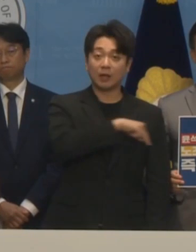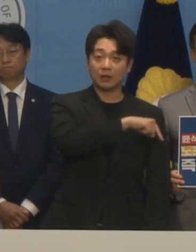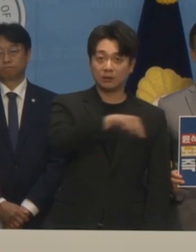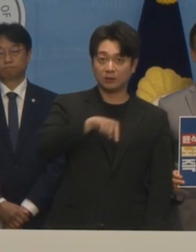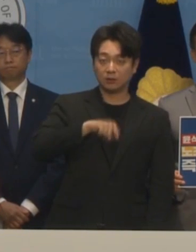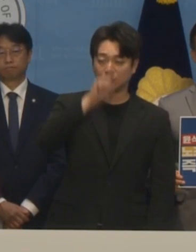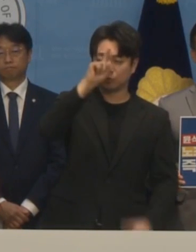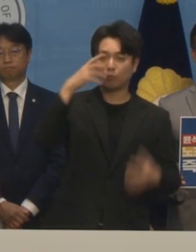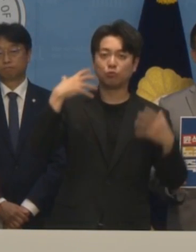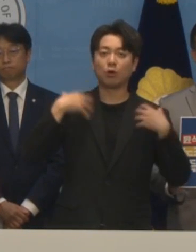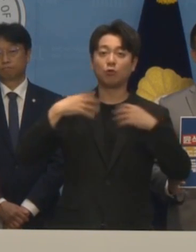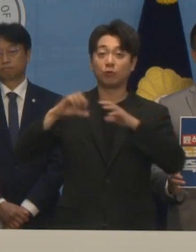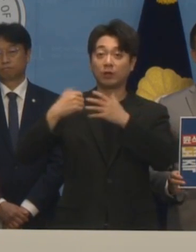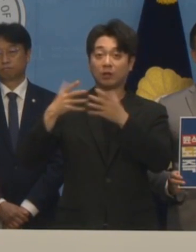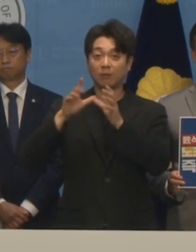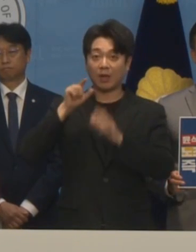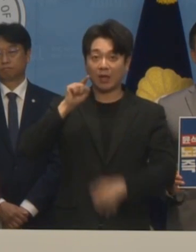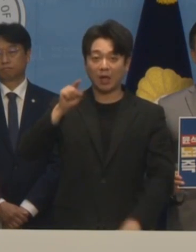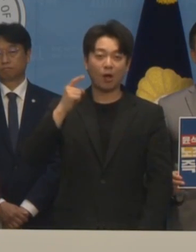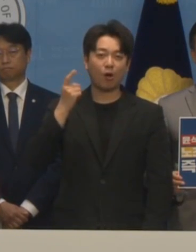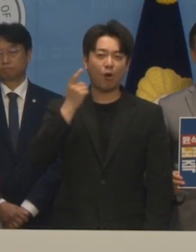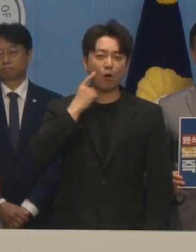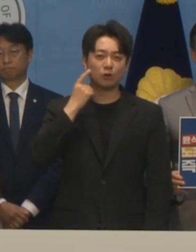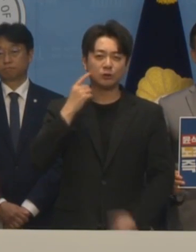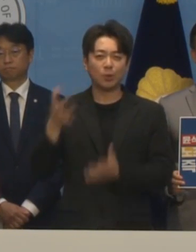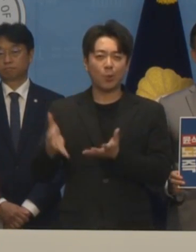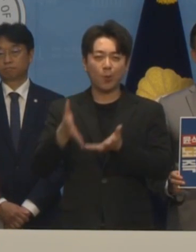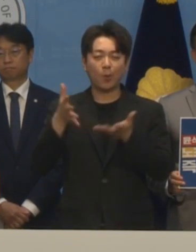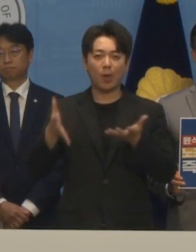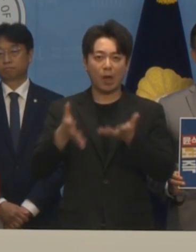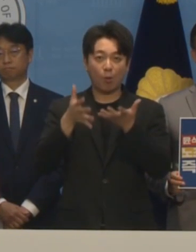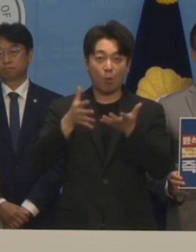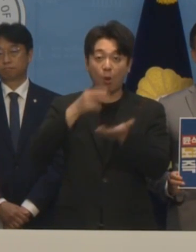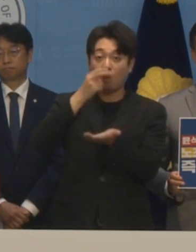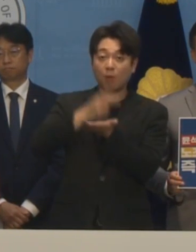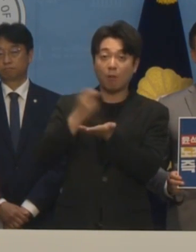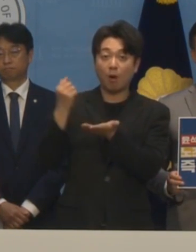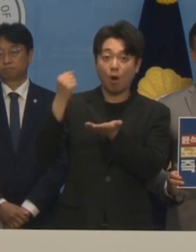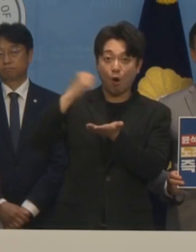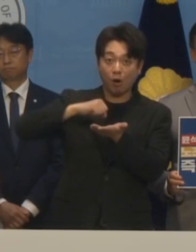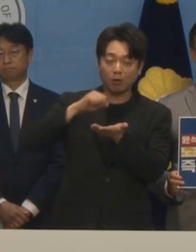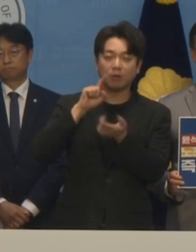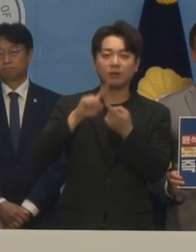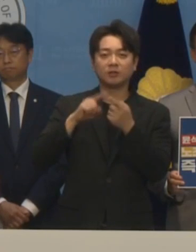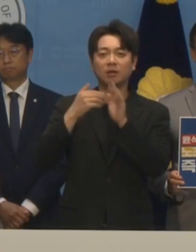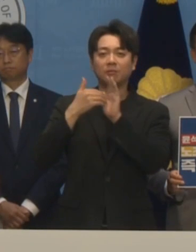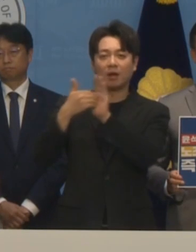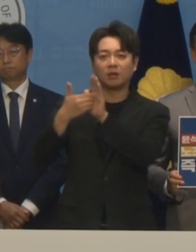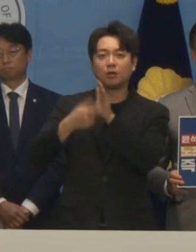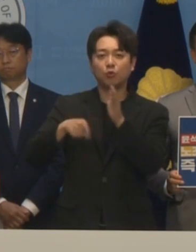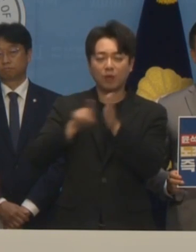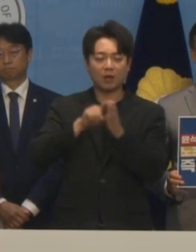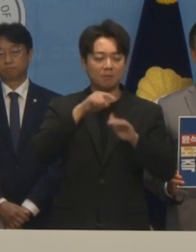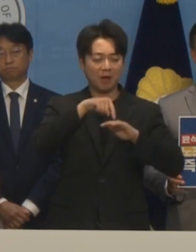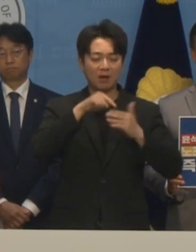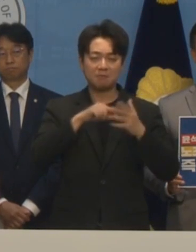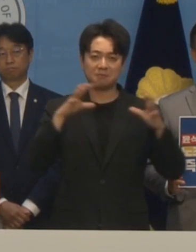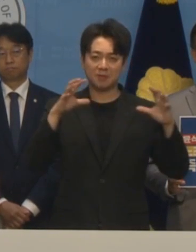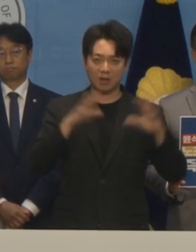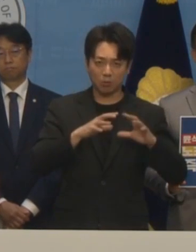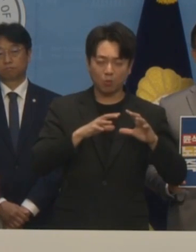폭주와 위헌적인 제2요구권 행사를 막아야 한다는 절실한 마음으로 이 자리에